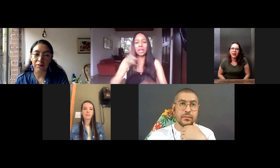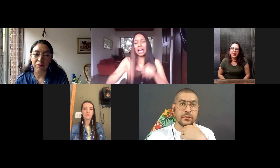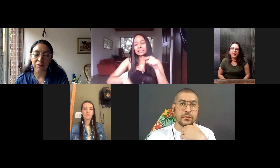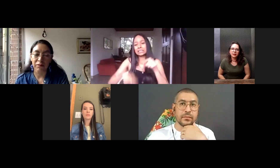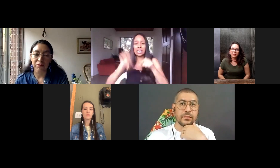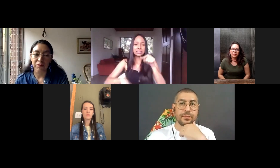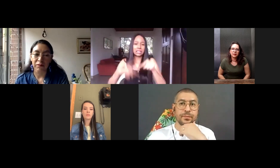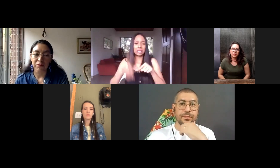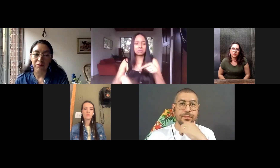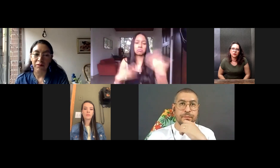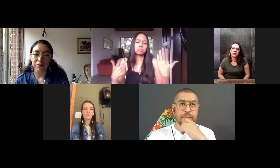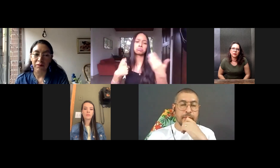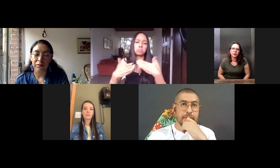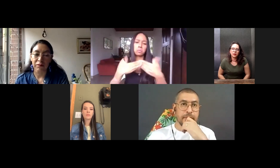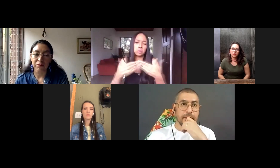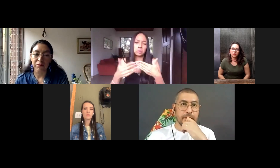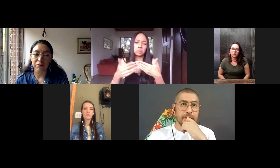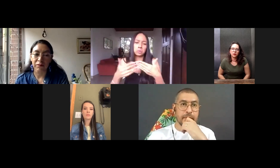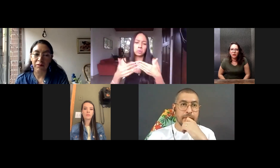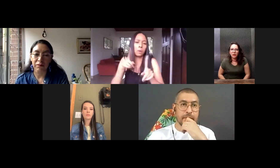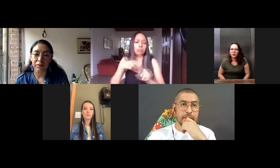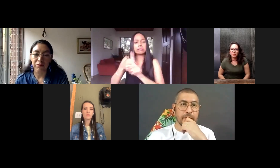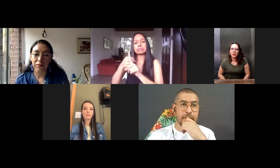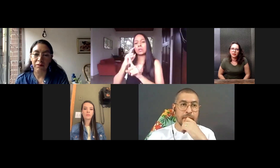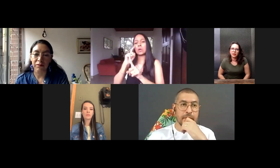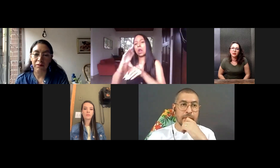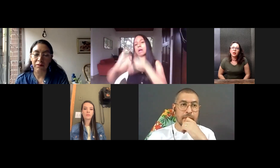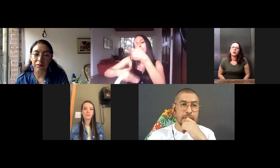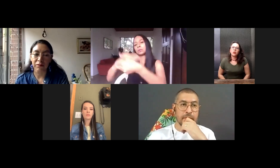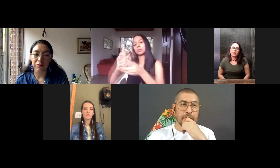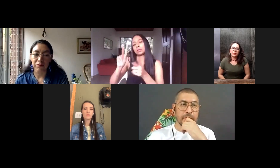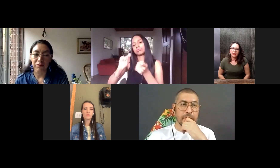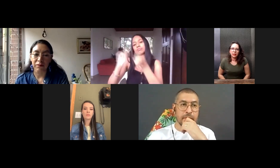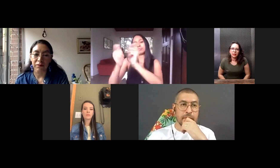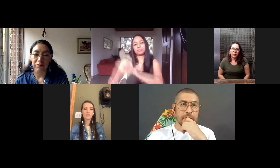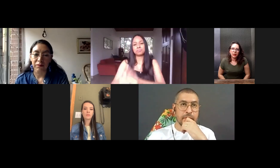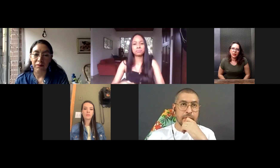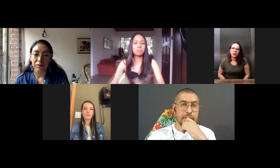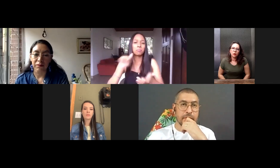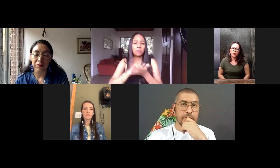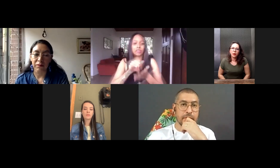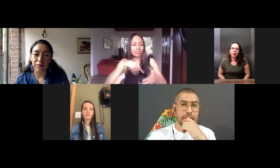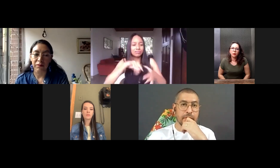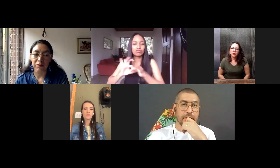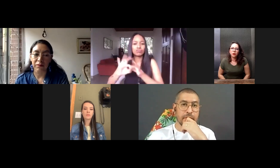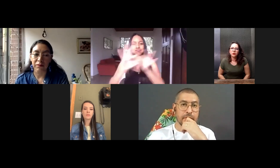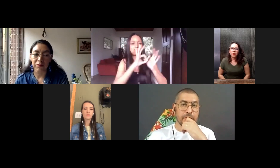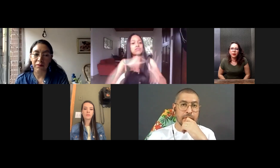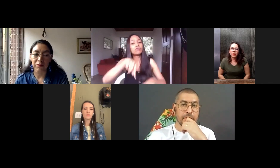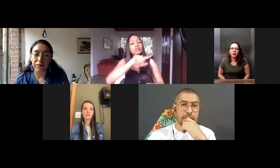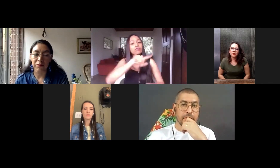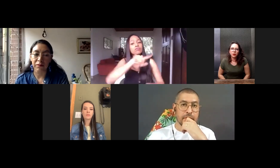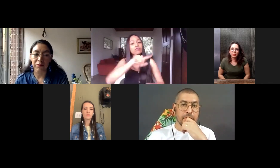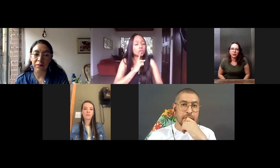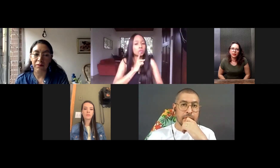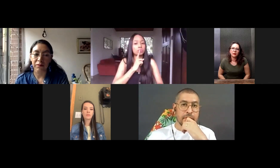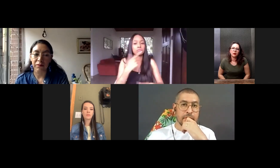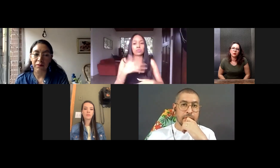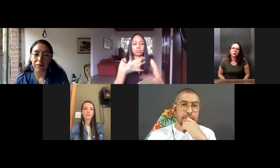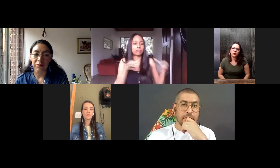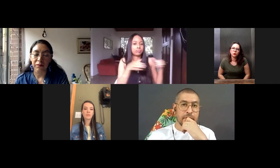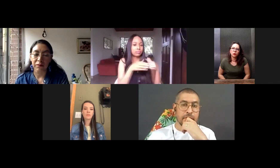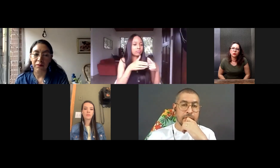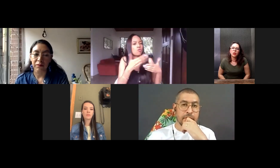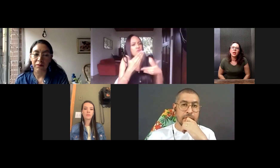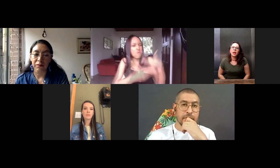deben garantizar ese servicio de interpretación. Muchas veces en las universidades nos repiten esa palabra, el no puede, no puede, no se puede, pero es importante que